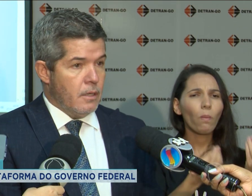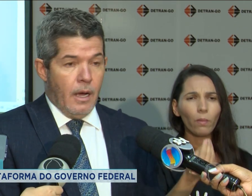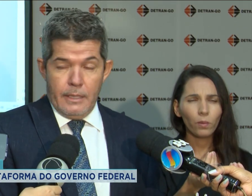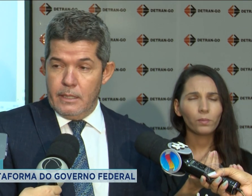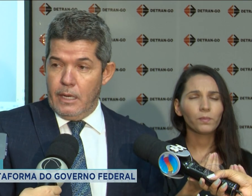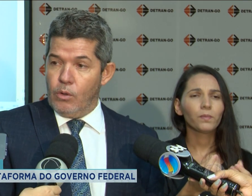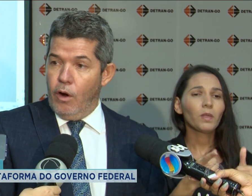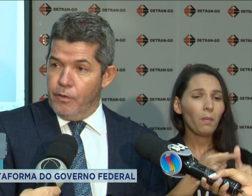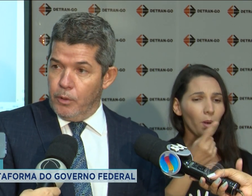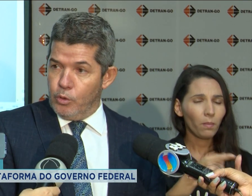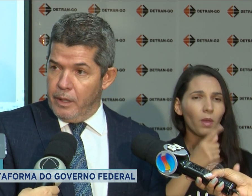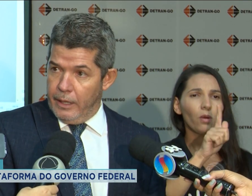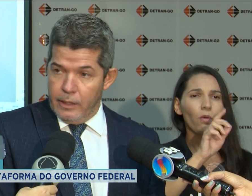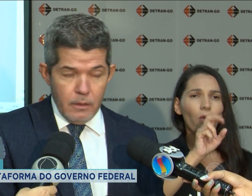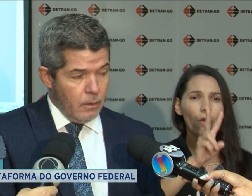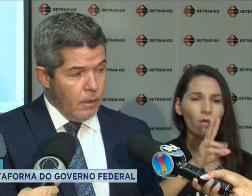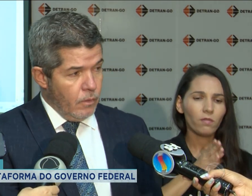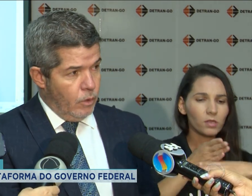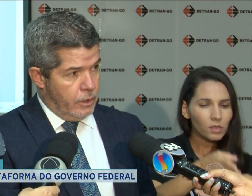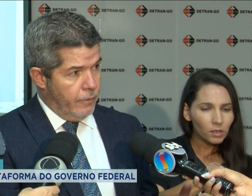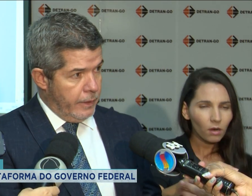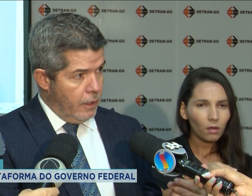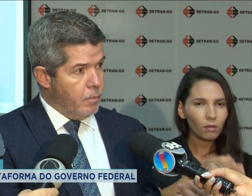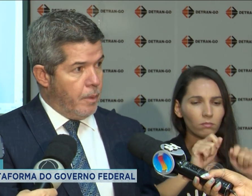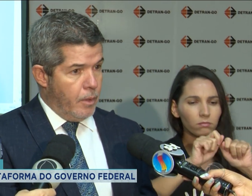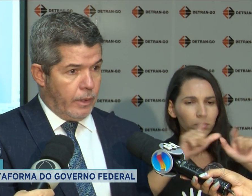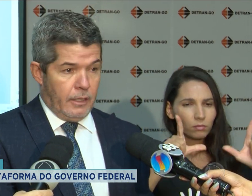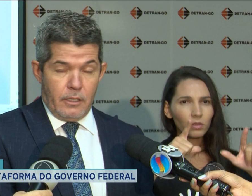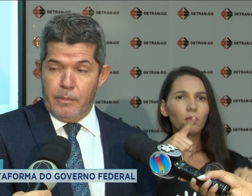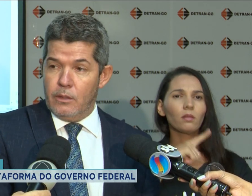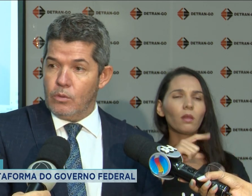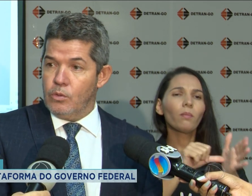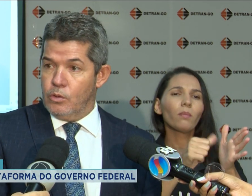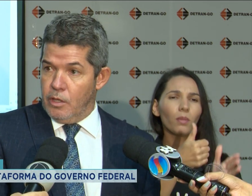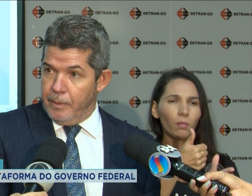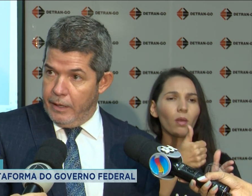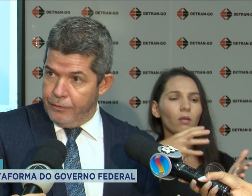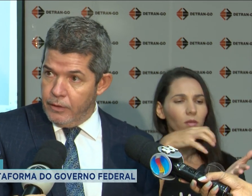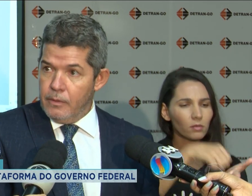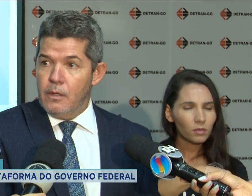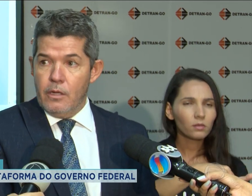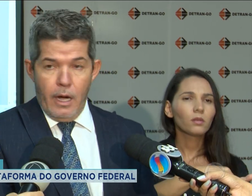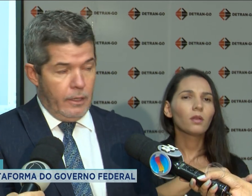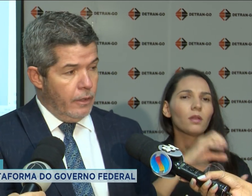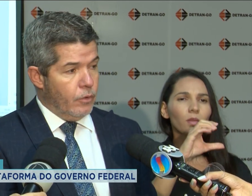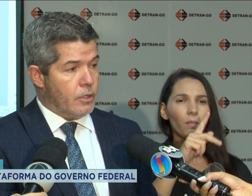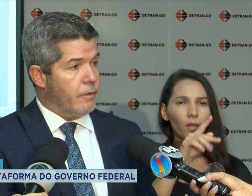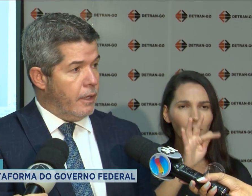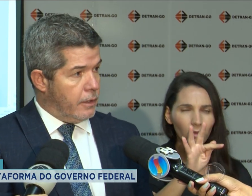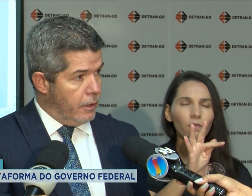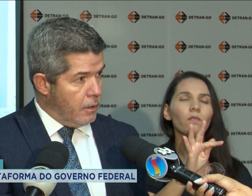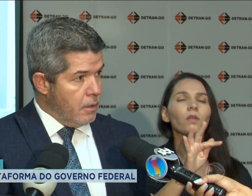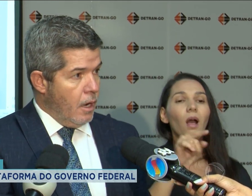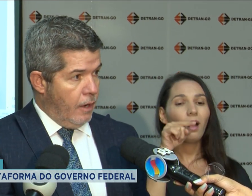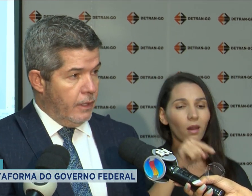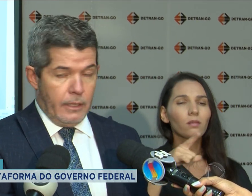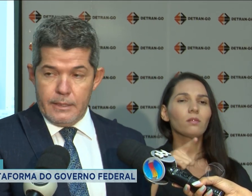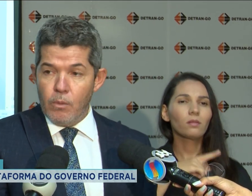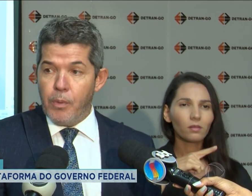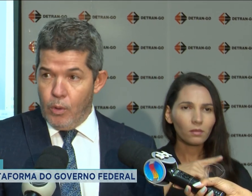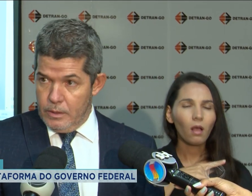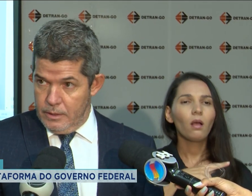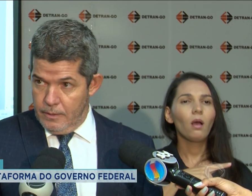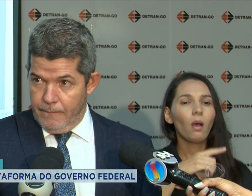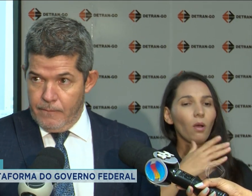você acessar o gov.br você vai ter um primeiro cadastramento com seu CPF e ali você vai ter a